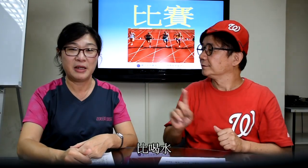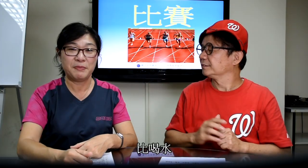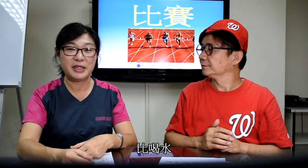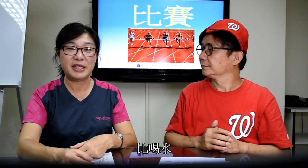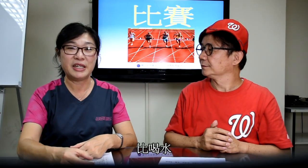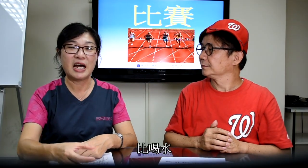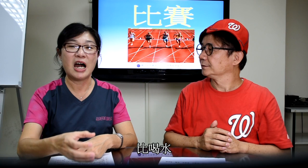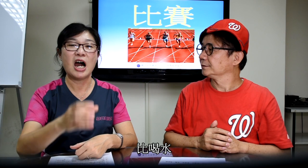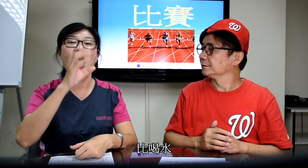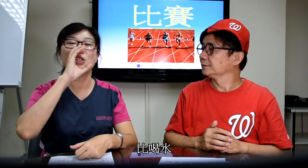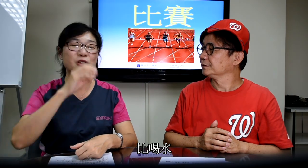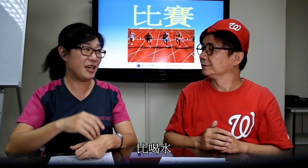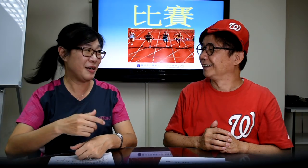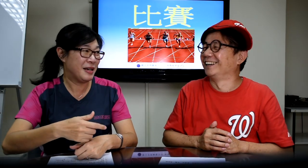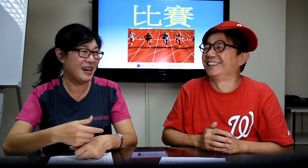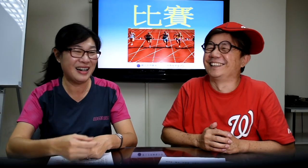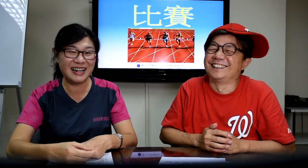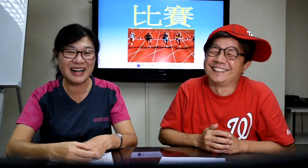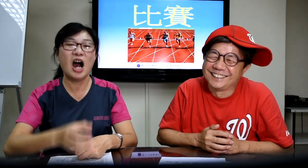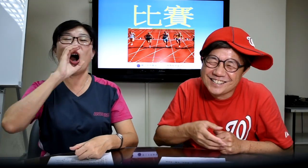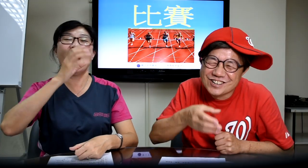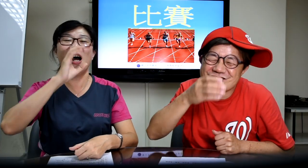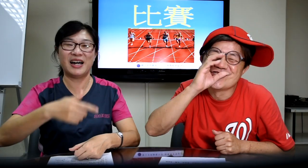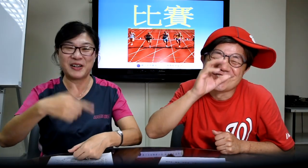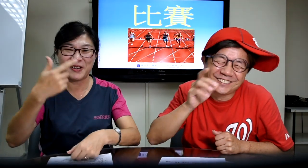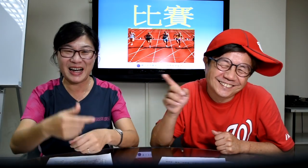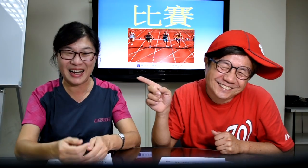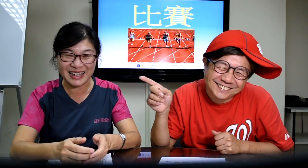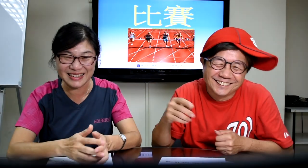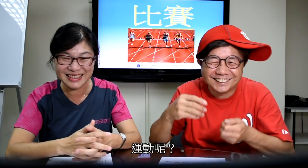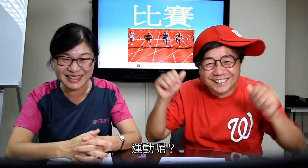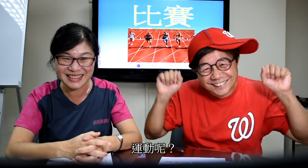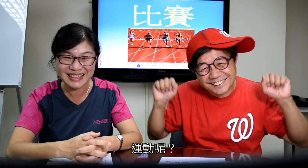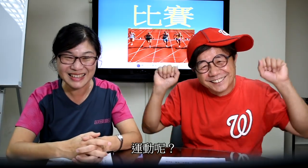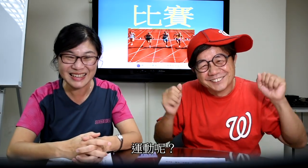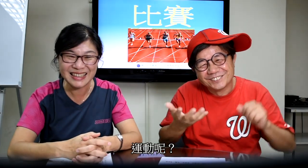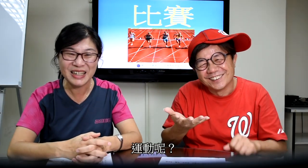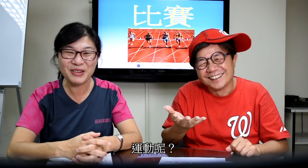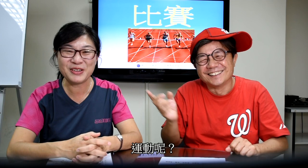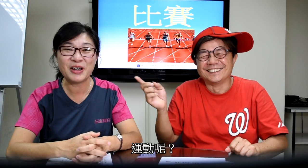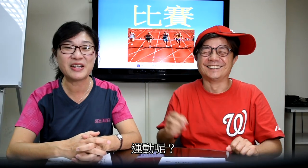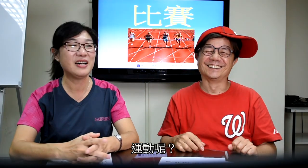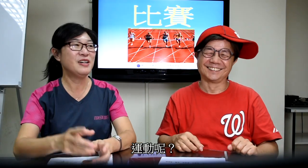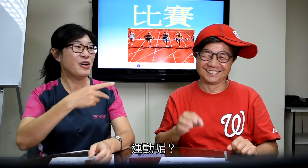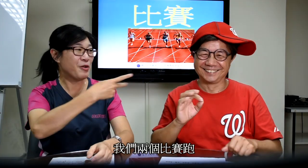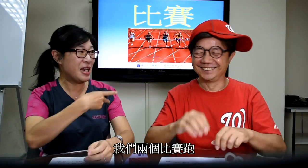比喝水，哦，快，运动呢？ 我们两个